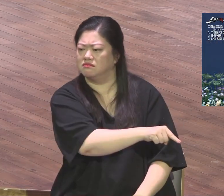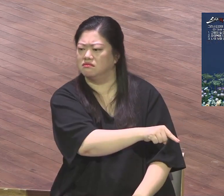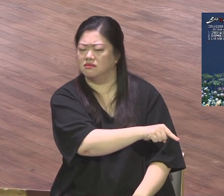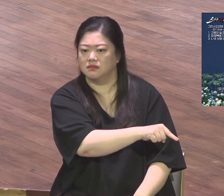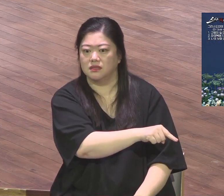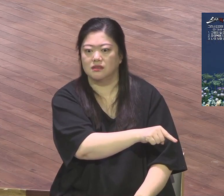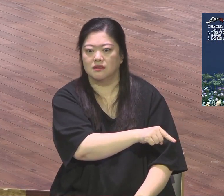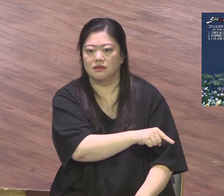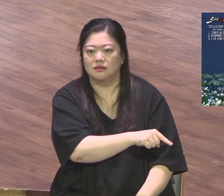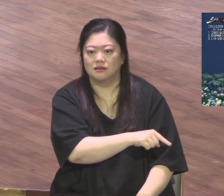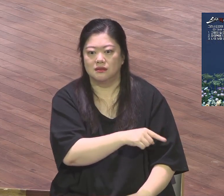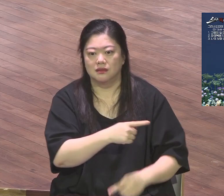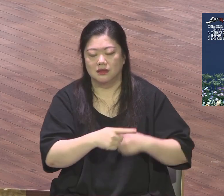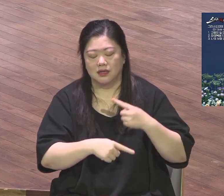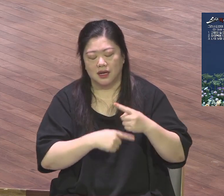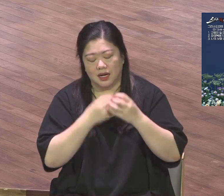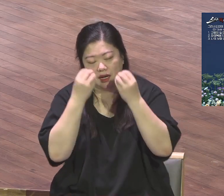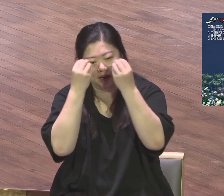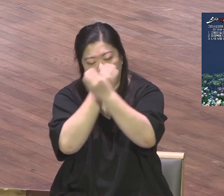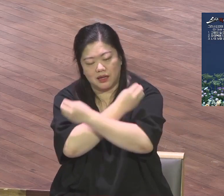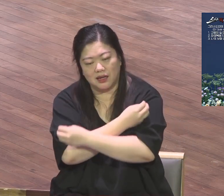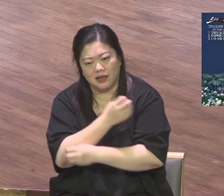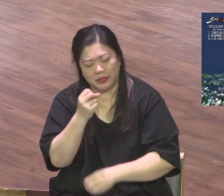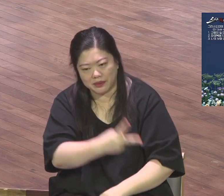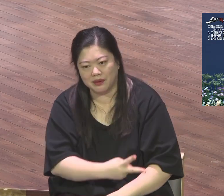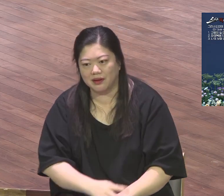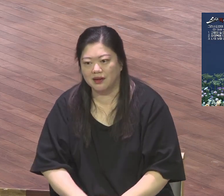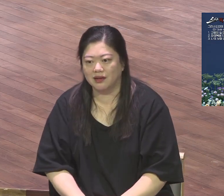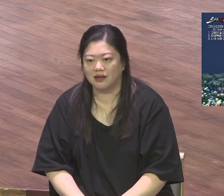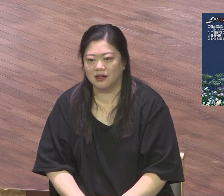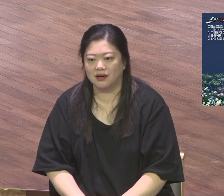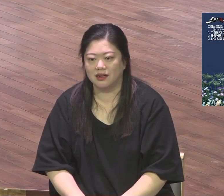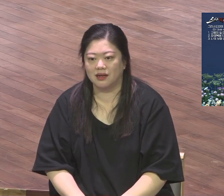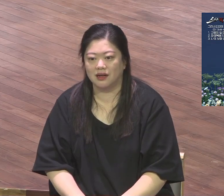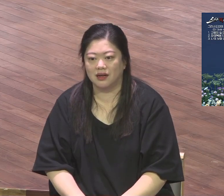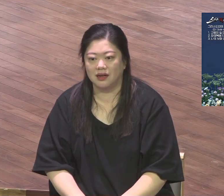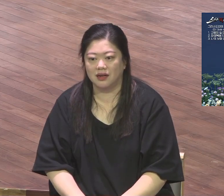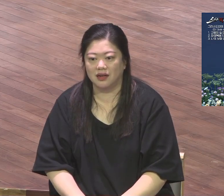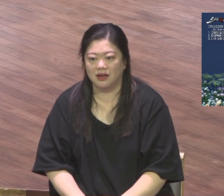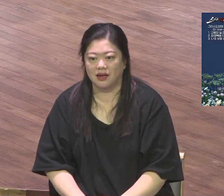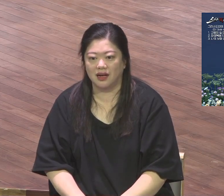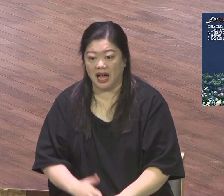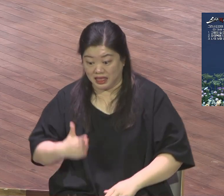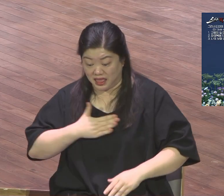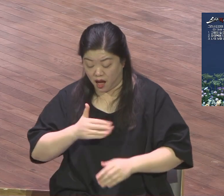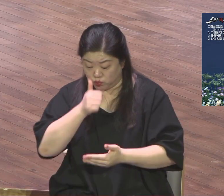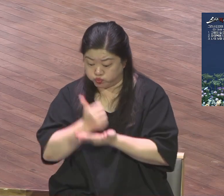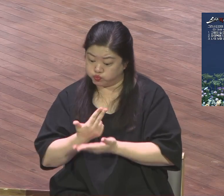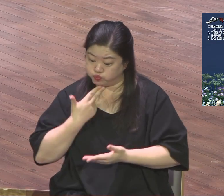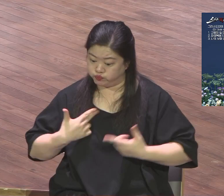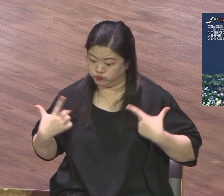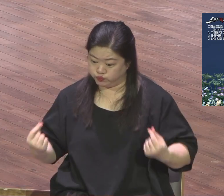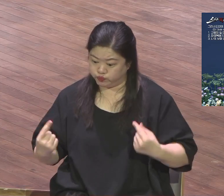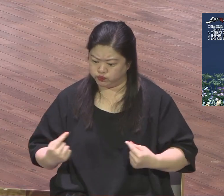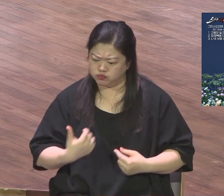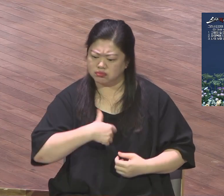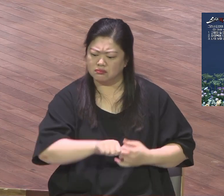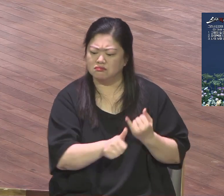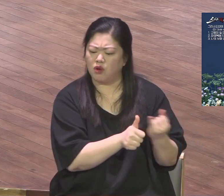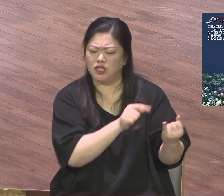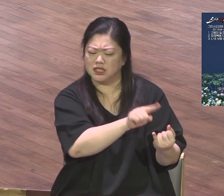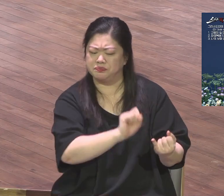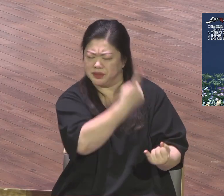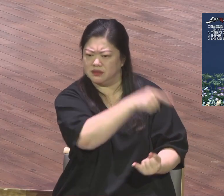여러분 신앙 고백이 확실해야 됩니다. 신앙의 가치관이 분명해야 돼요. 인생의 유일한 구원자이신 예수